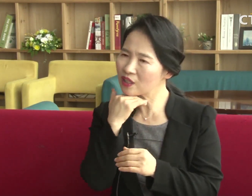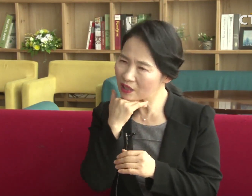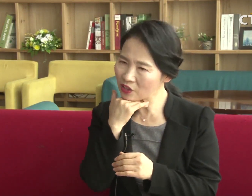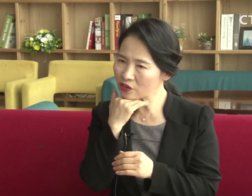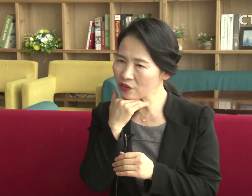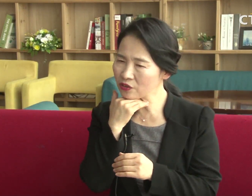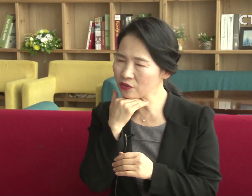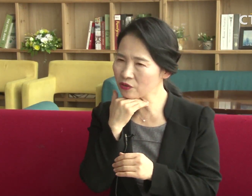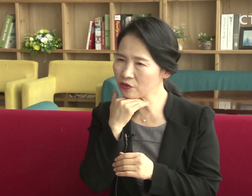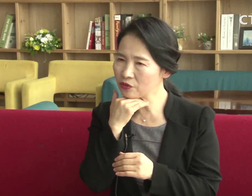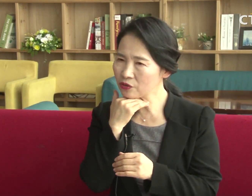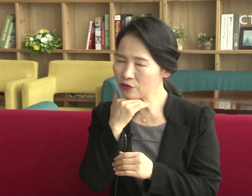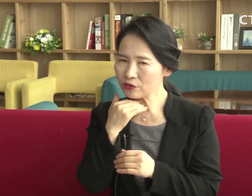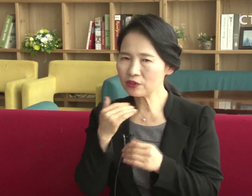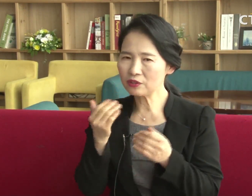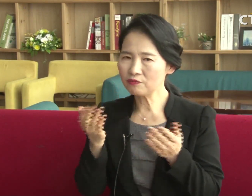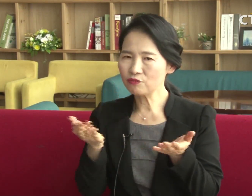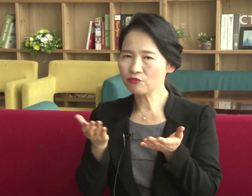또 기다렸던